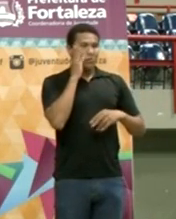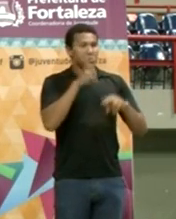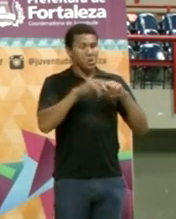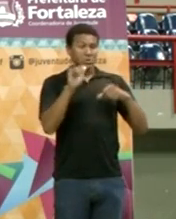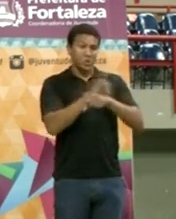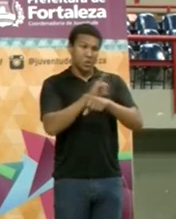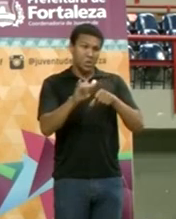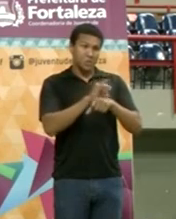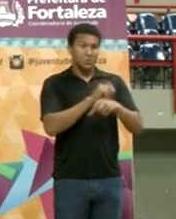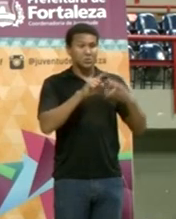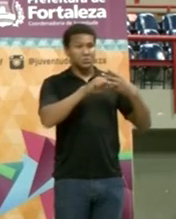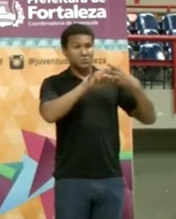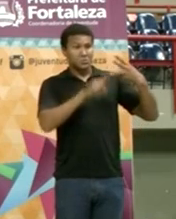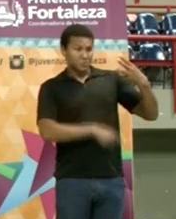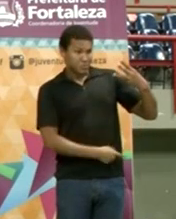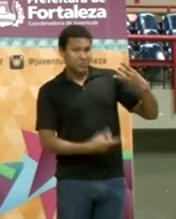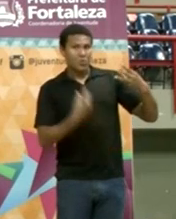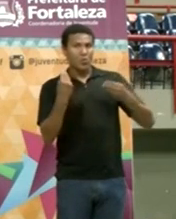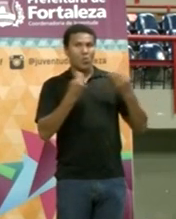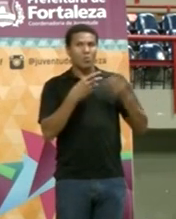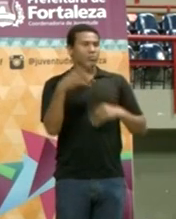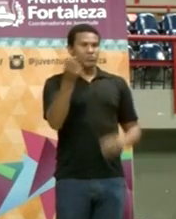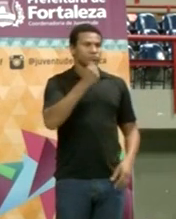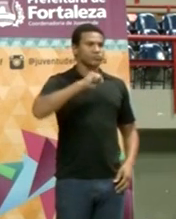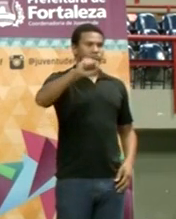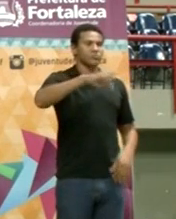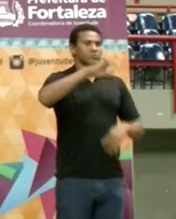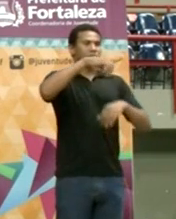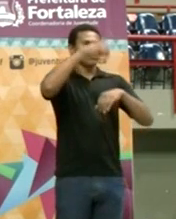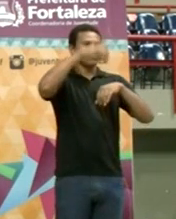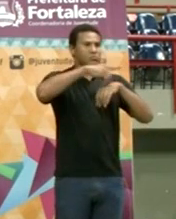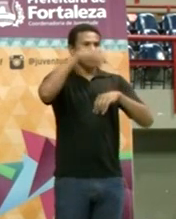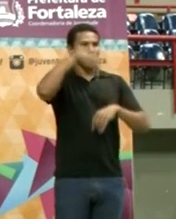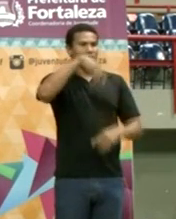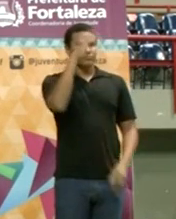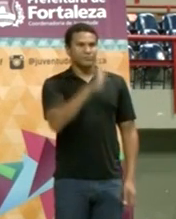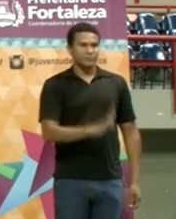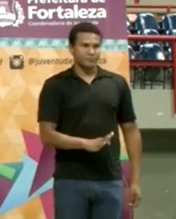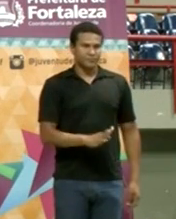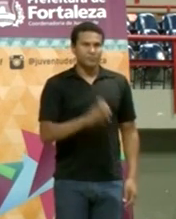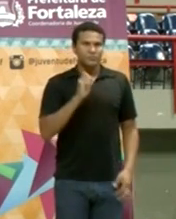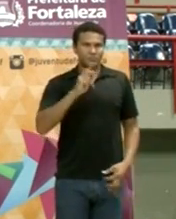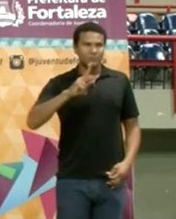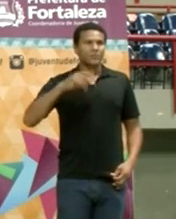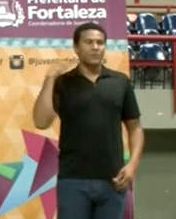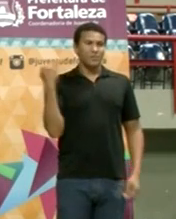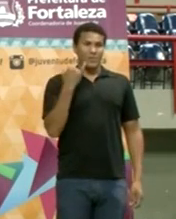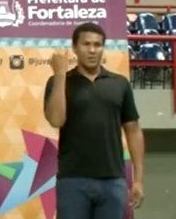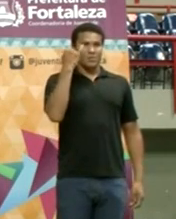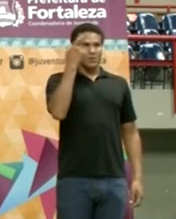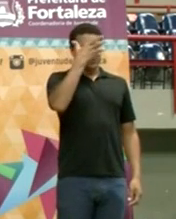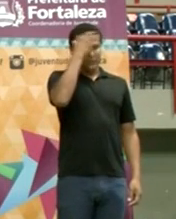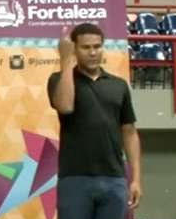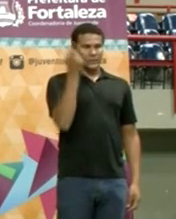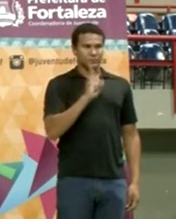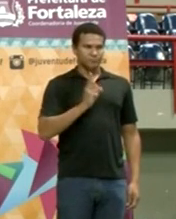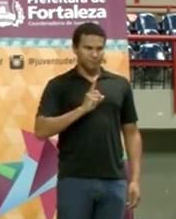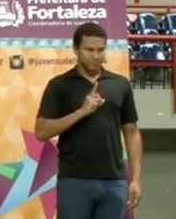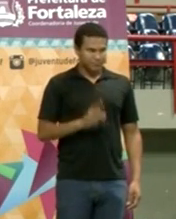serão utilizadas, na verdade, para combate aos casos de dengue no Brasil. Tá? Isso aí é importante a gente não esquecer.